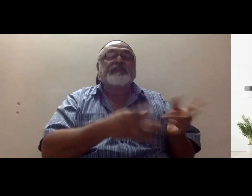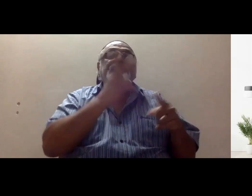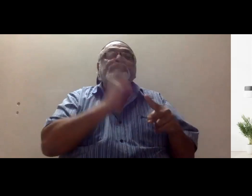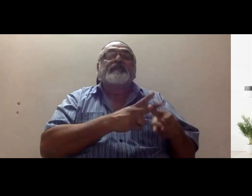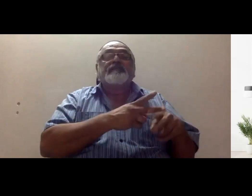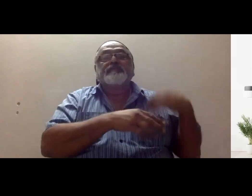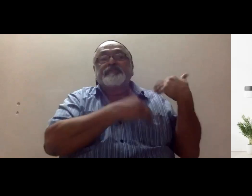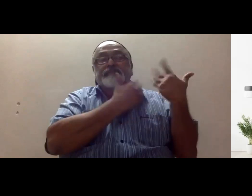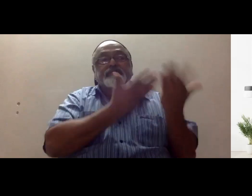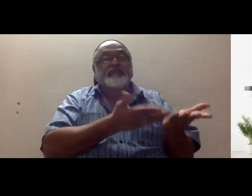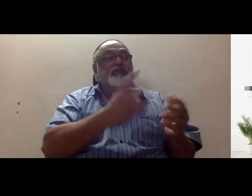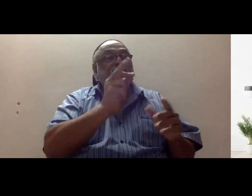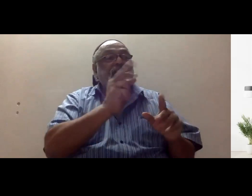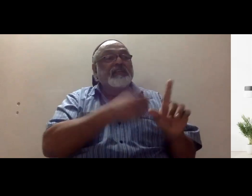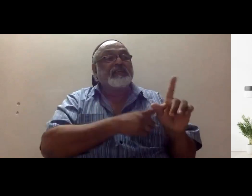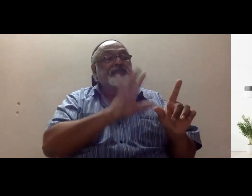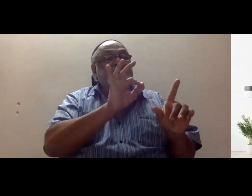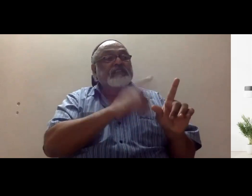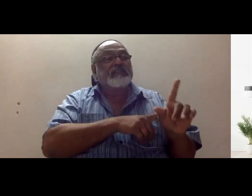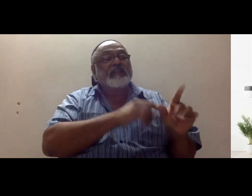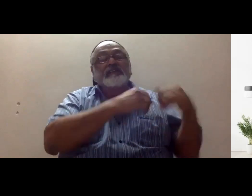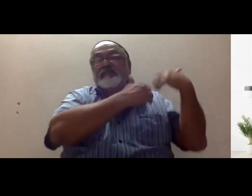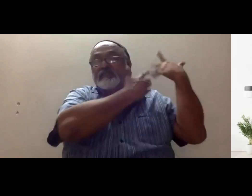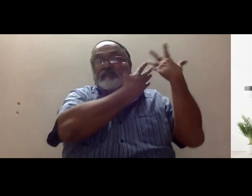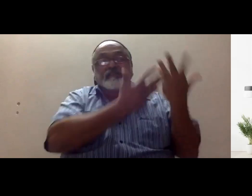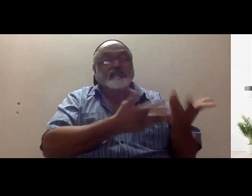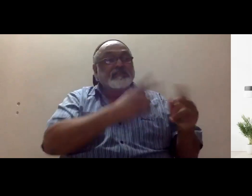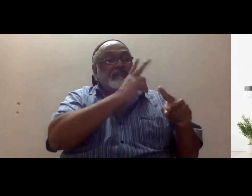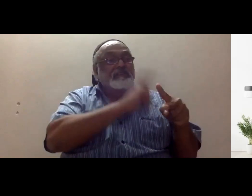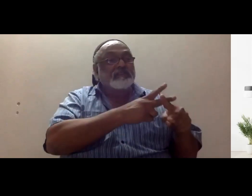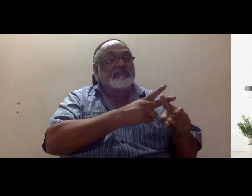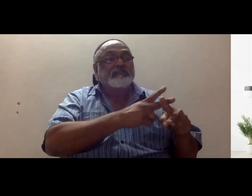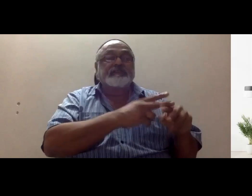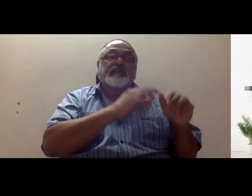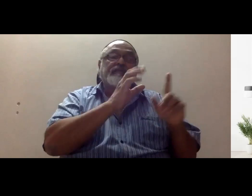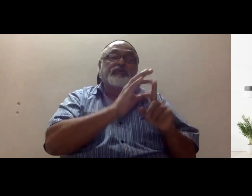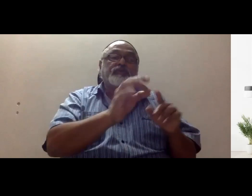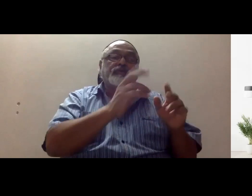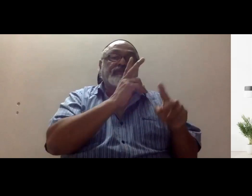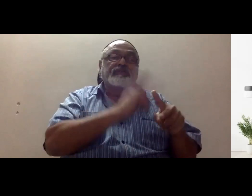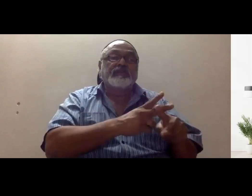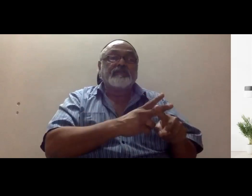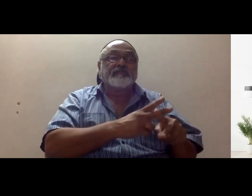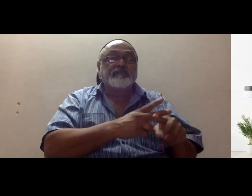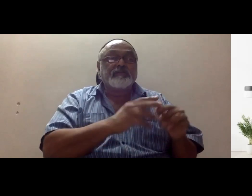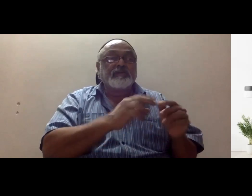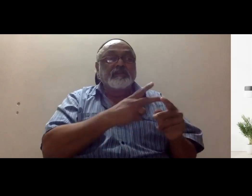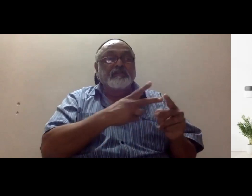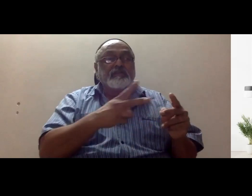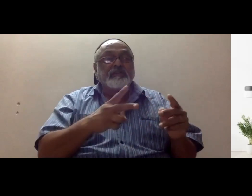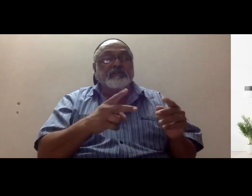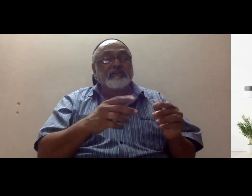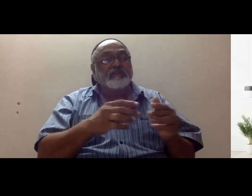आज से 20 साल 25 साल पहले जो चीजें बनाई जाती थी और वही चीजें वो बना पा रहे हैं। कहीं कहीं तो मान लीजिए एक शहर में